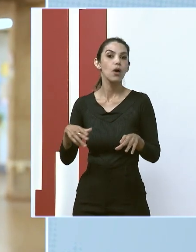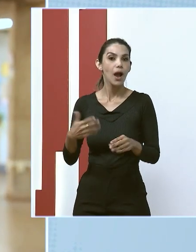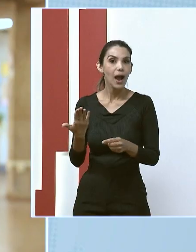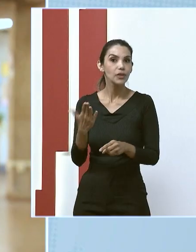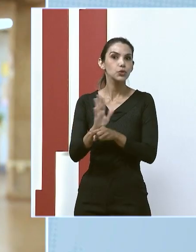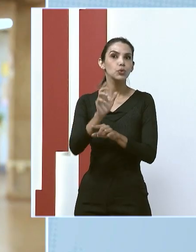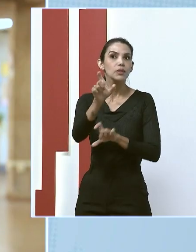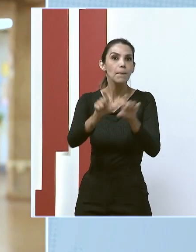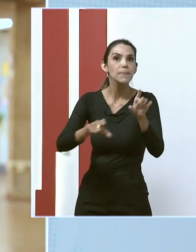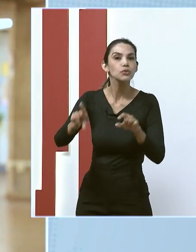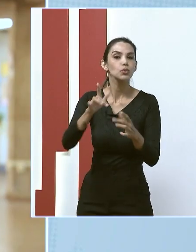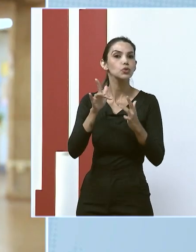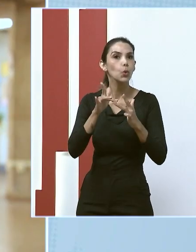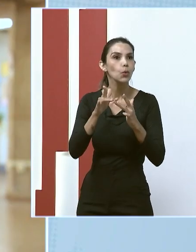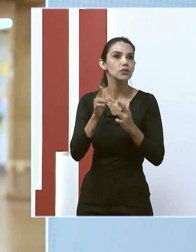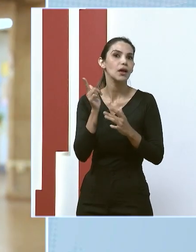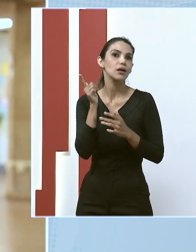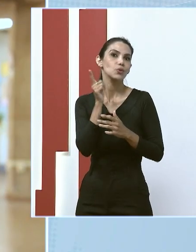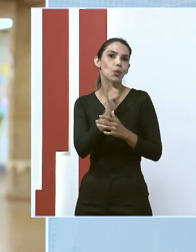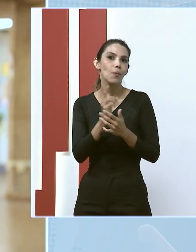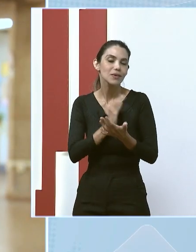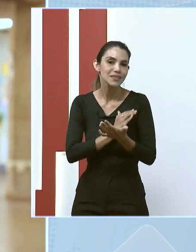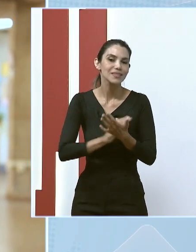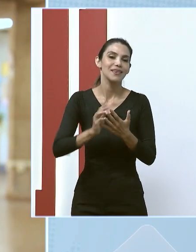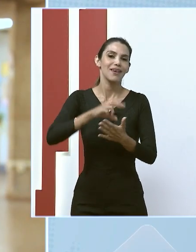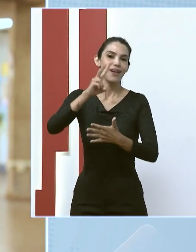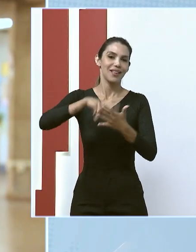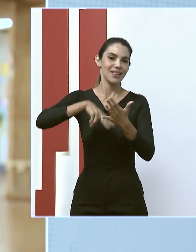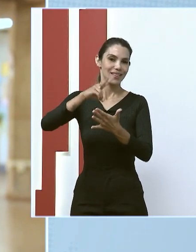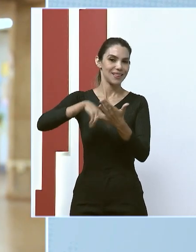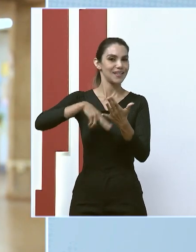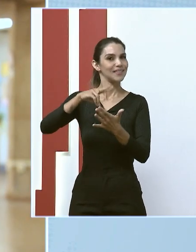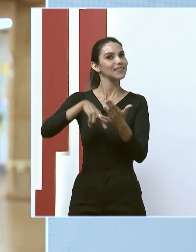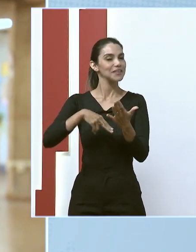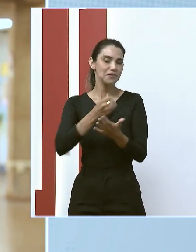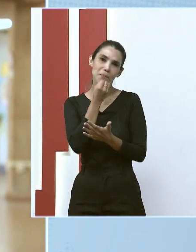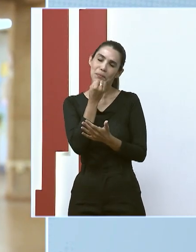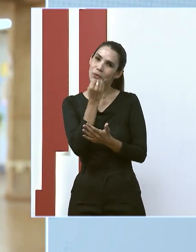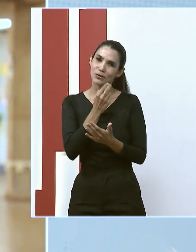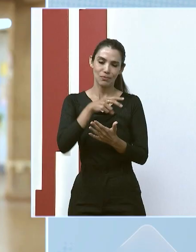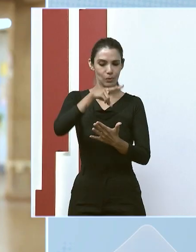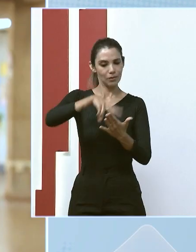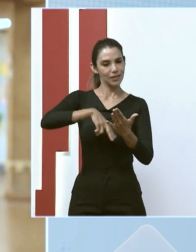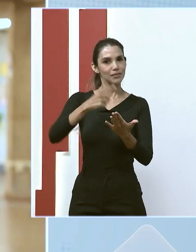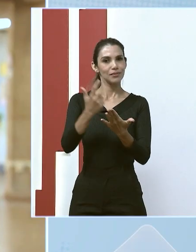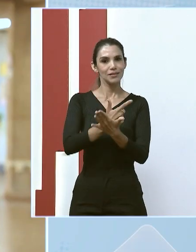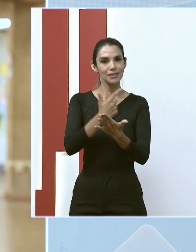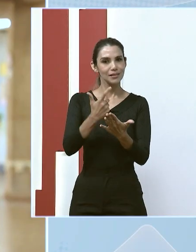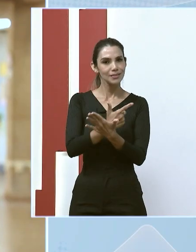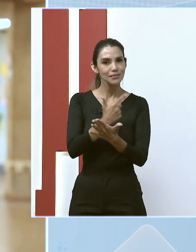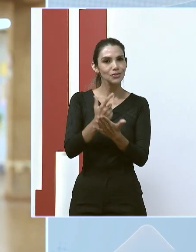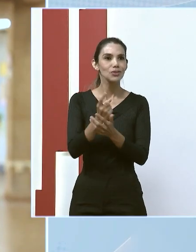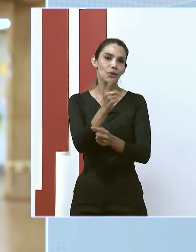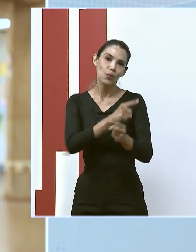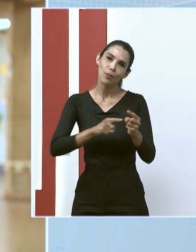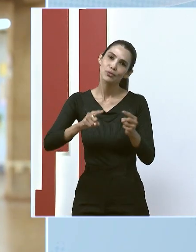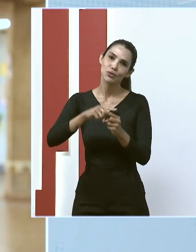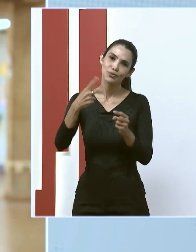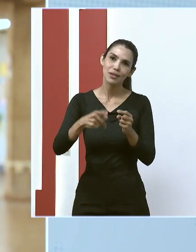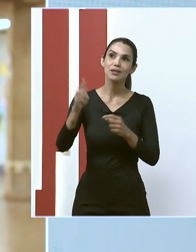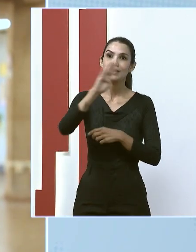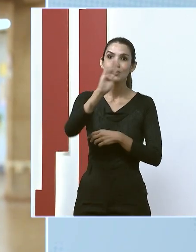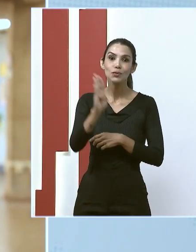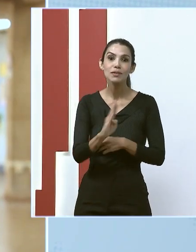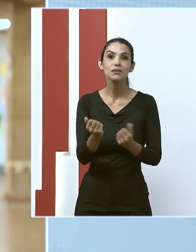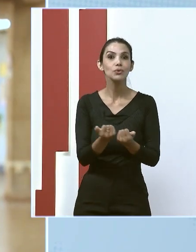novos leitores e também na manutenção da leitura como um grande objetivo do Estado brasileiro, né?